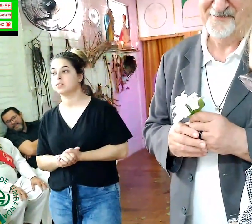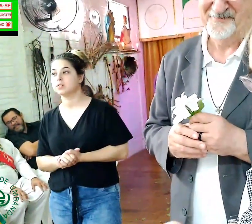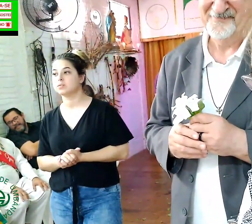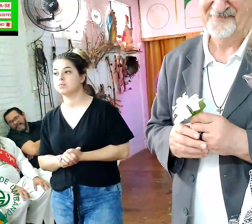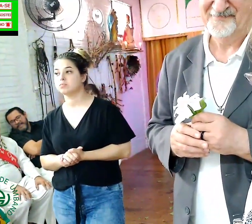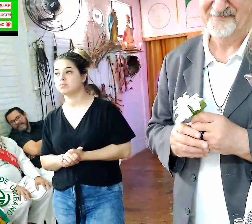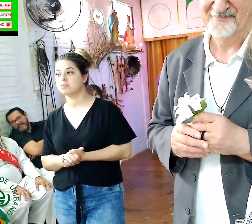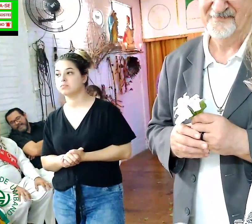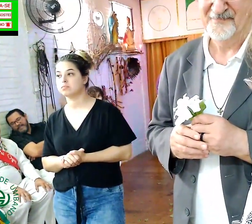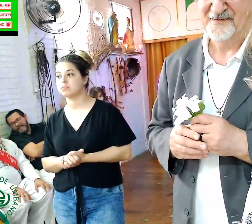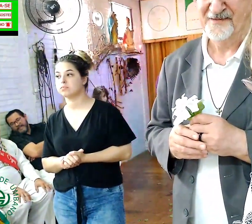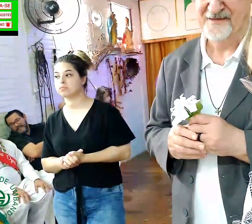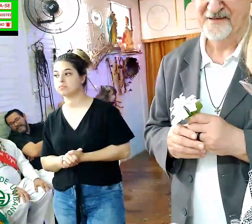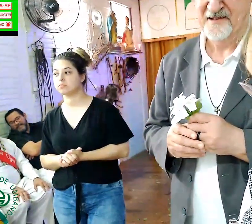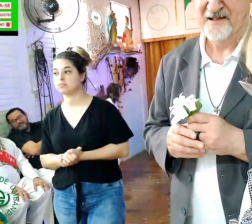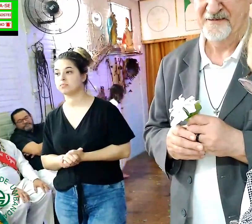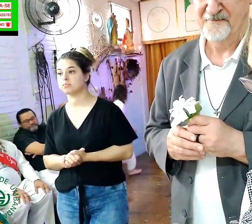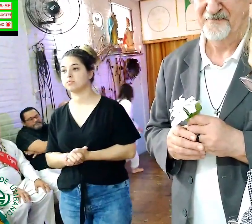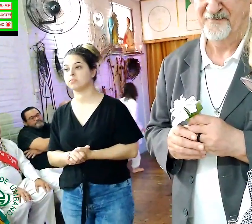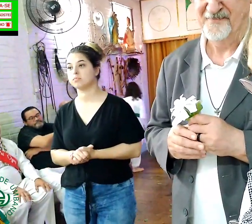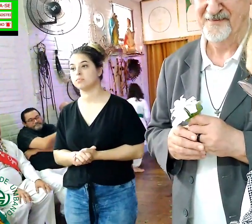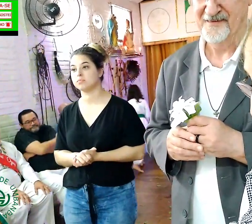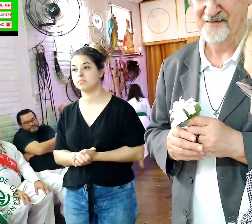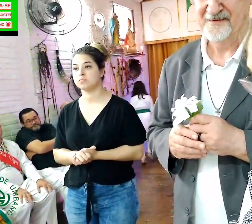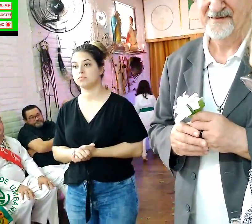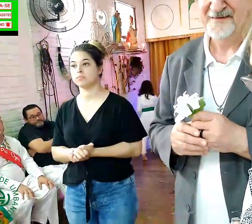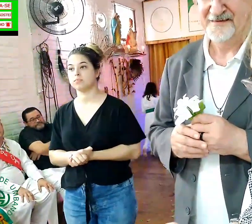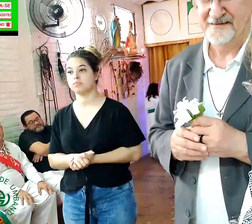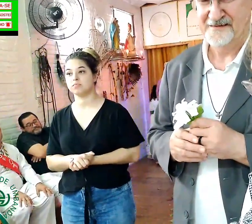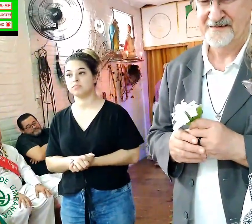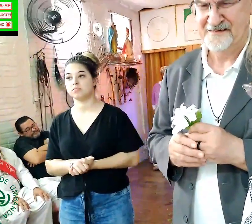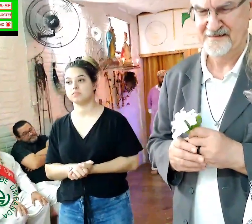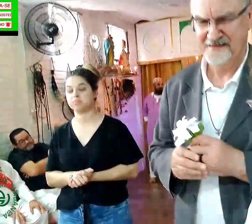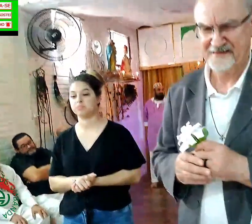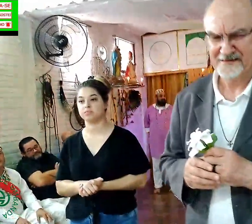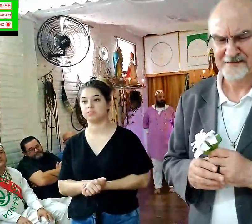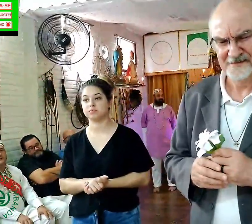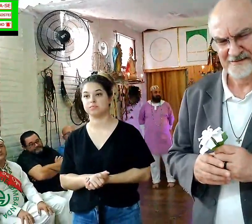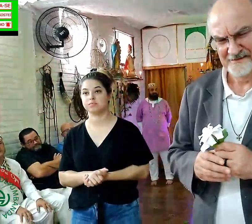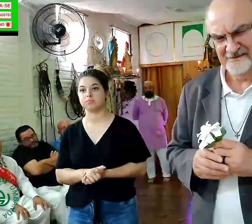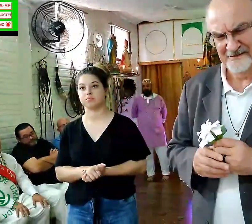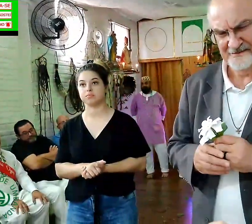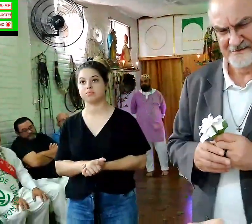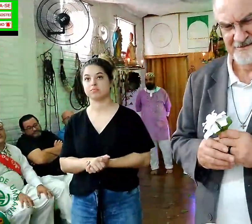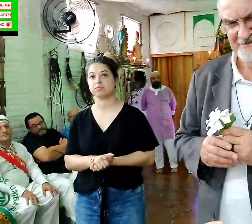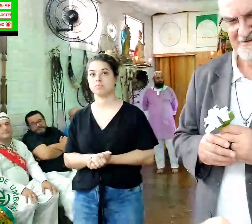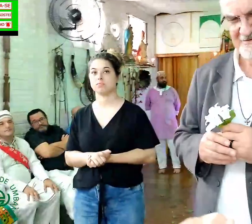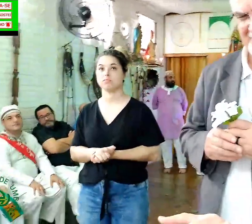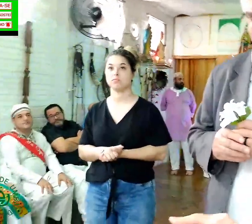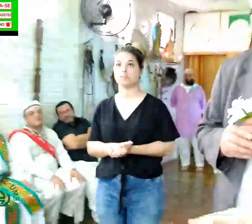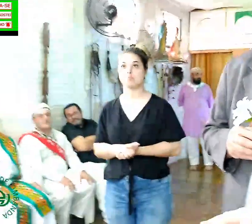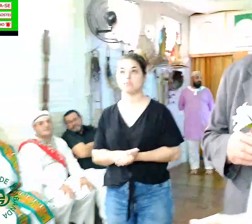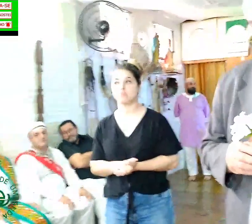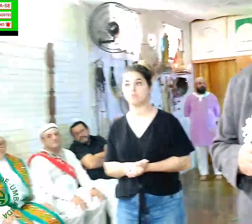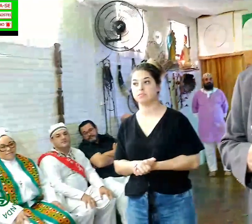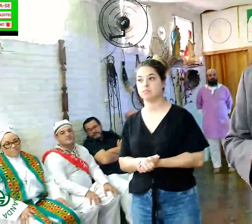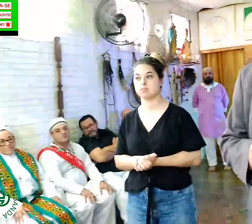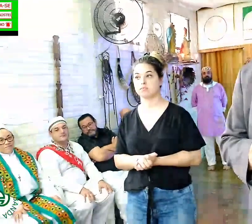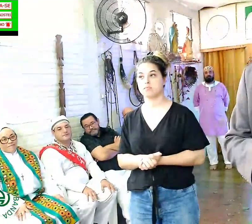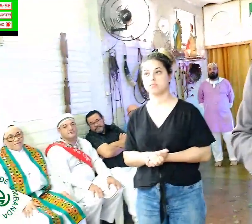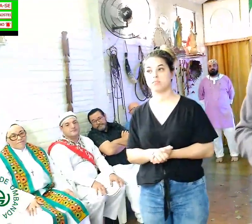hoje faz a sua caminhada aqui conosco no nosso terreiro. E então nós vamos trazer aqui